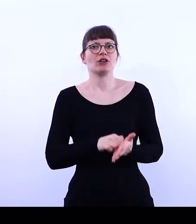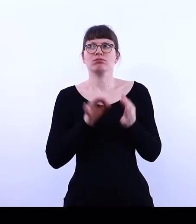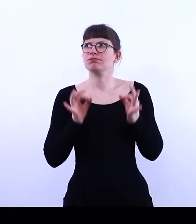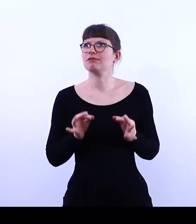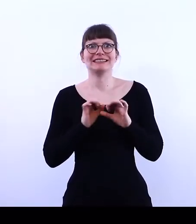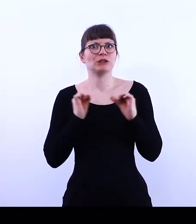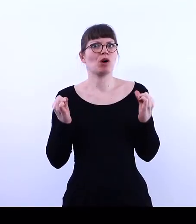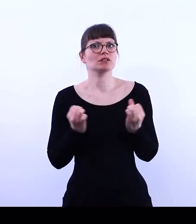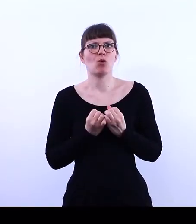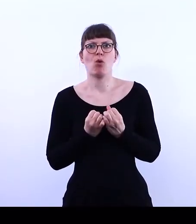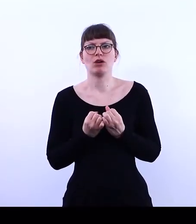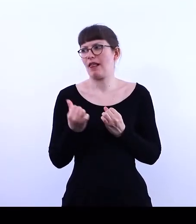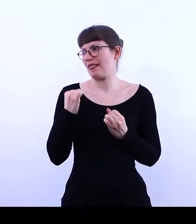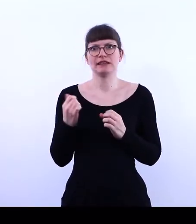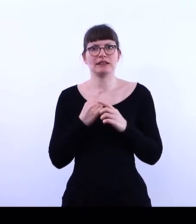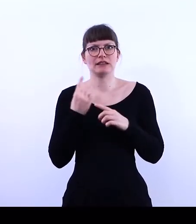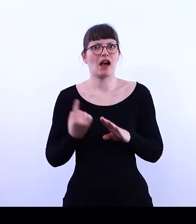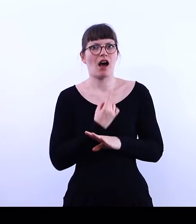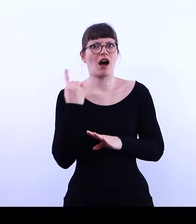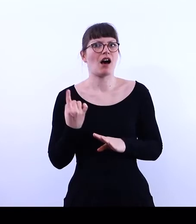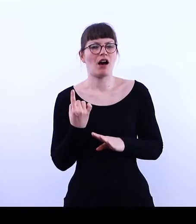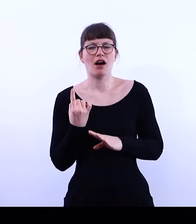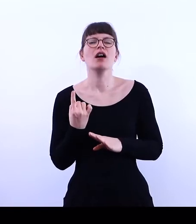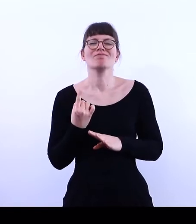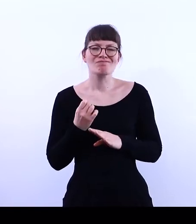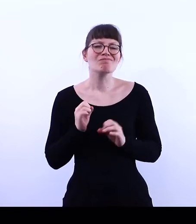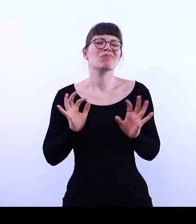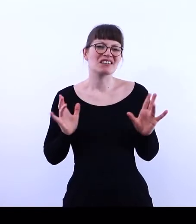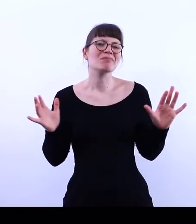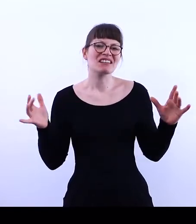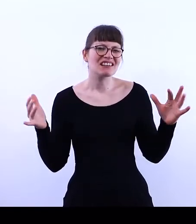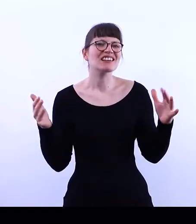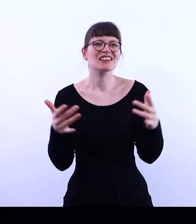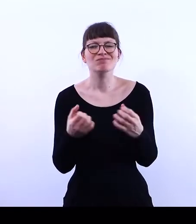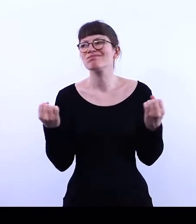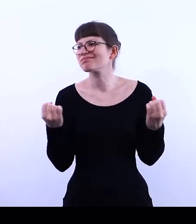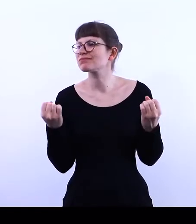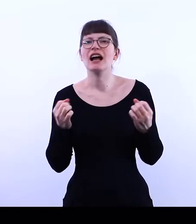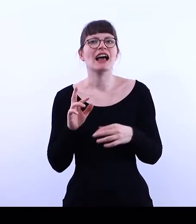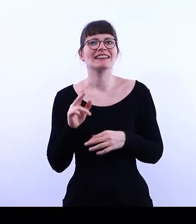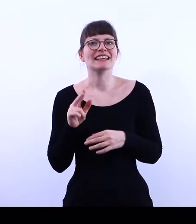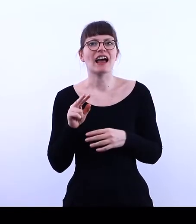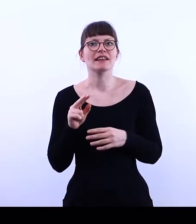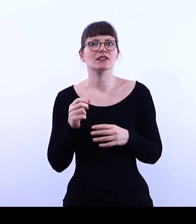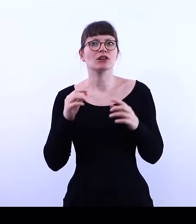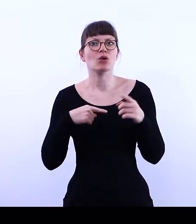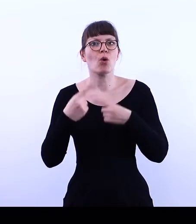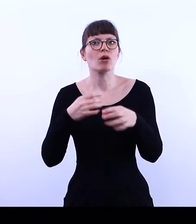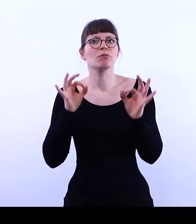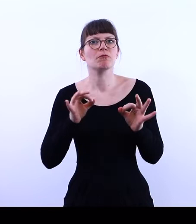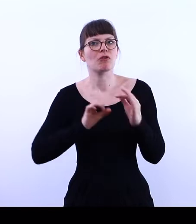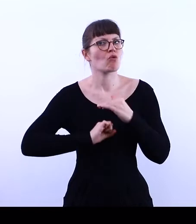worden, letztes Jahr mit der Pandemie dann eben diesen besagten Digitalisierungsschub dann in irgendeiner Weise